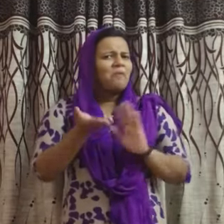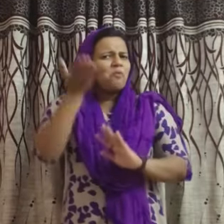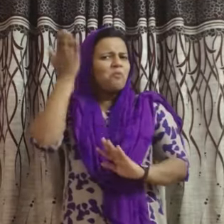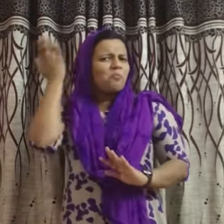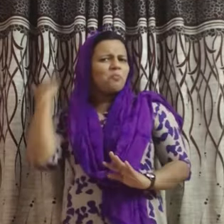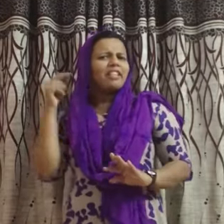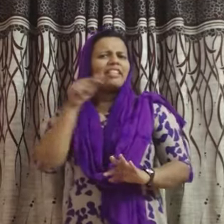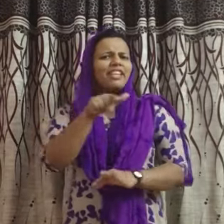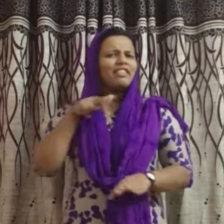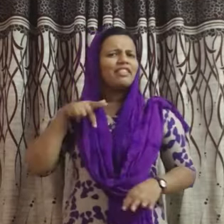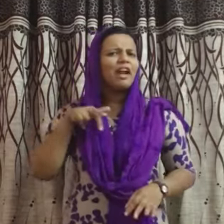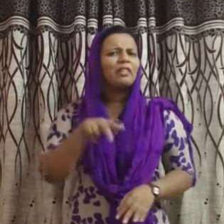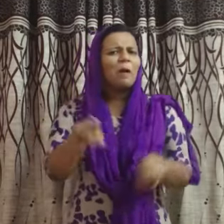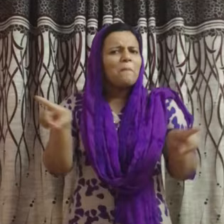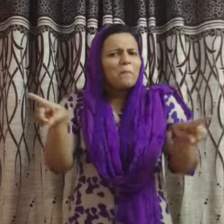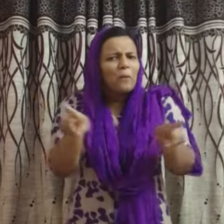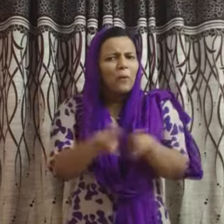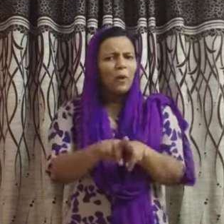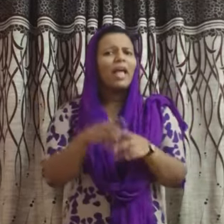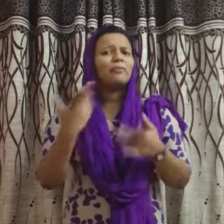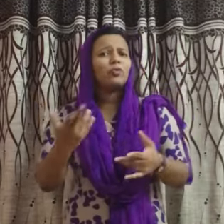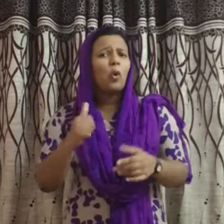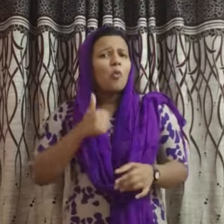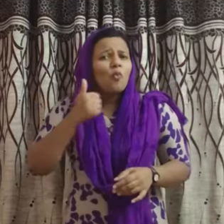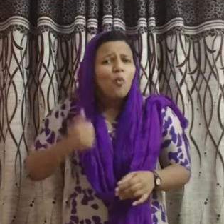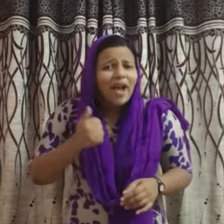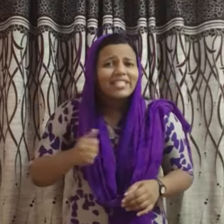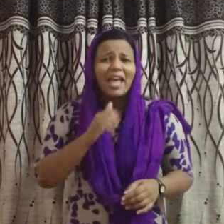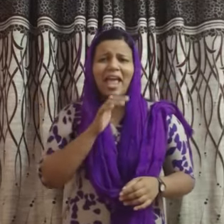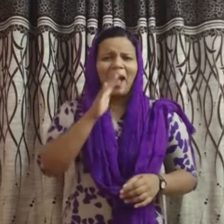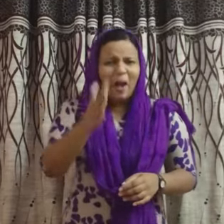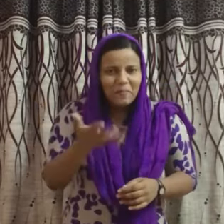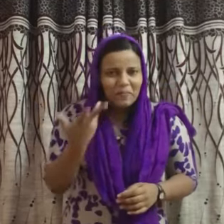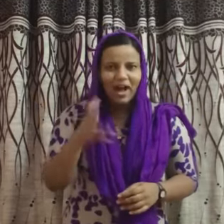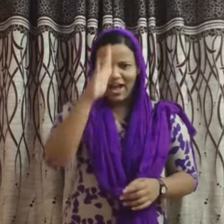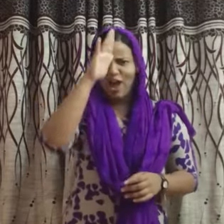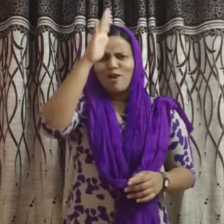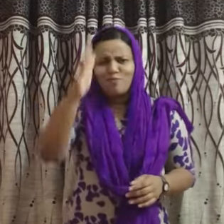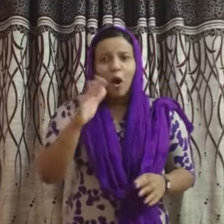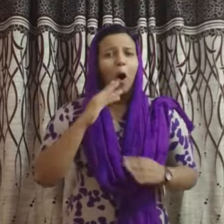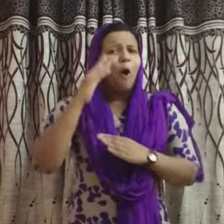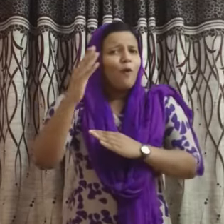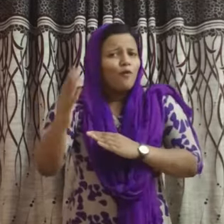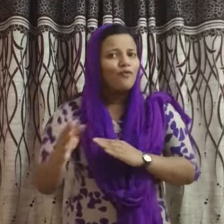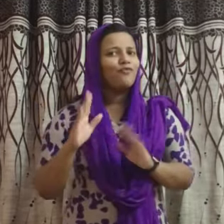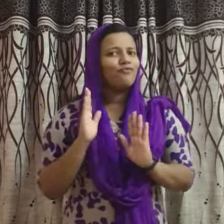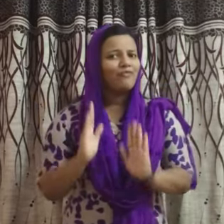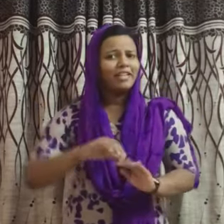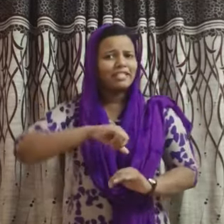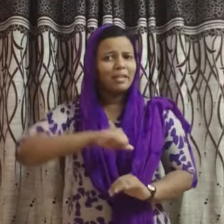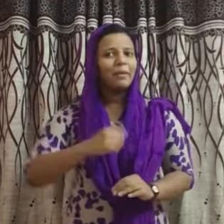കാലങ്ങളിൽ നിന്നു അതുവരെ, കേട്ടോ, വാർദ്ധക്യം വരെ ഞാൻ നിങ്ങളുടെ കൂടെ നിൽക്കും. ഇന്ന് പ്രഭാതത്തിൽ ഈ സന്ദേശം കേൾക്കുന്ന ചിലർ, അയ്യോ എന്നെ